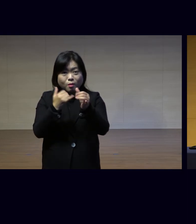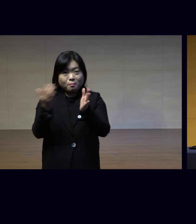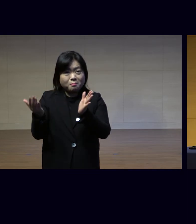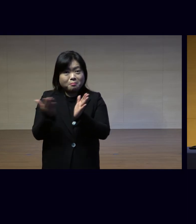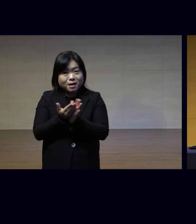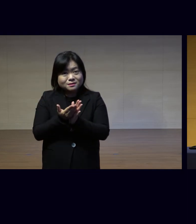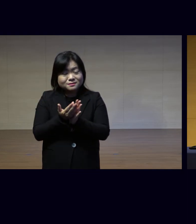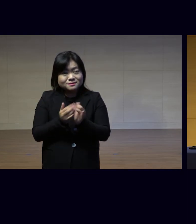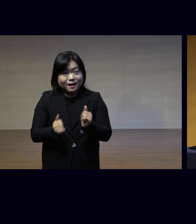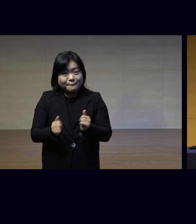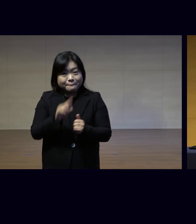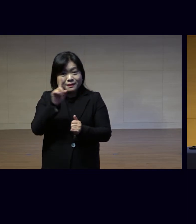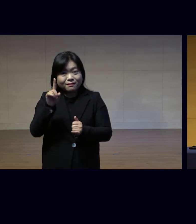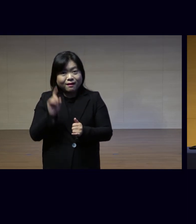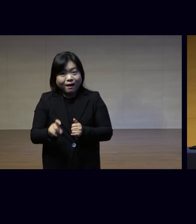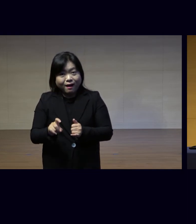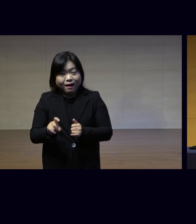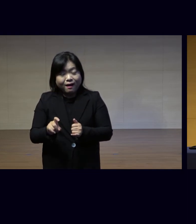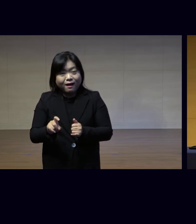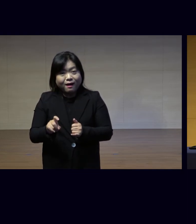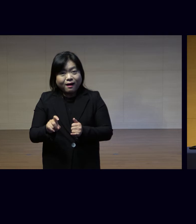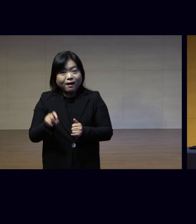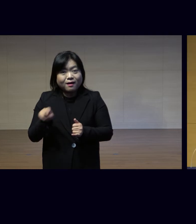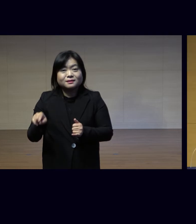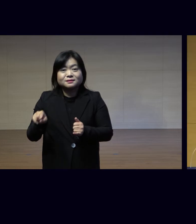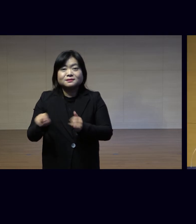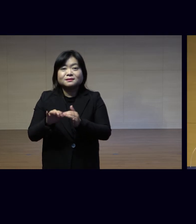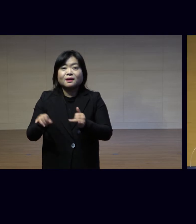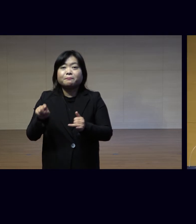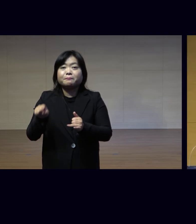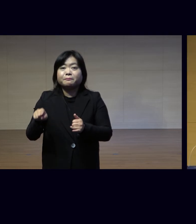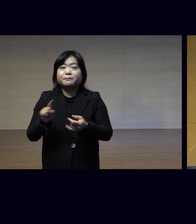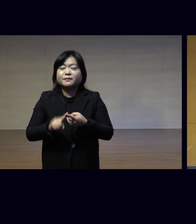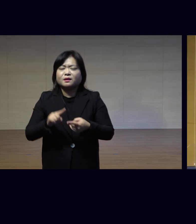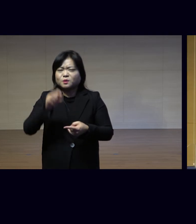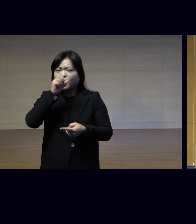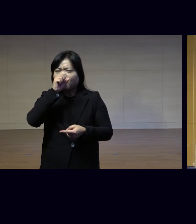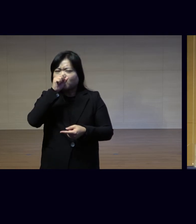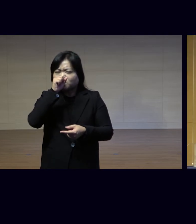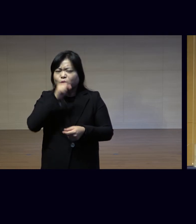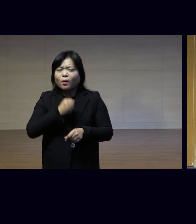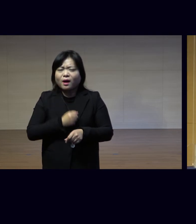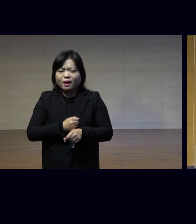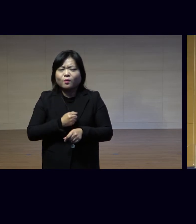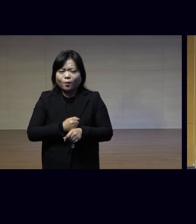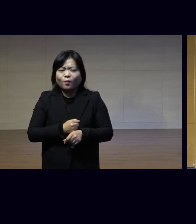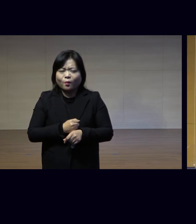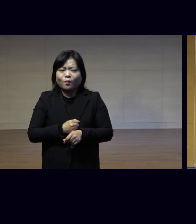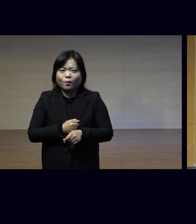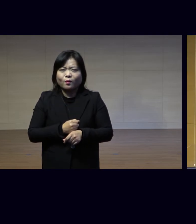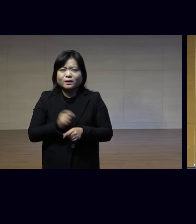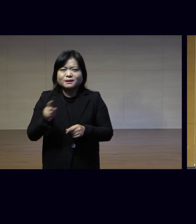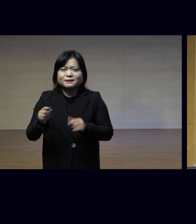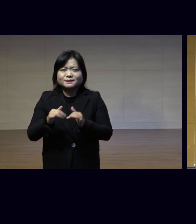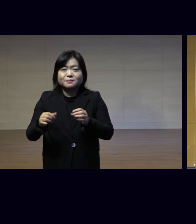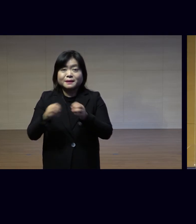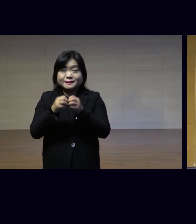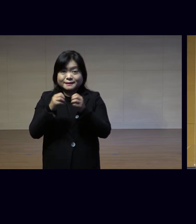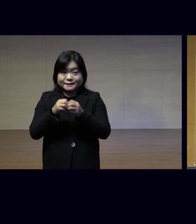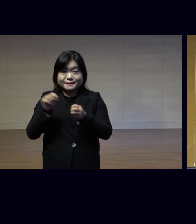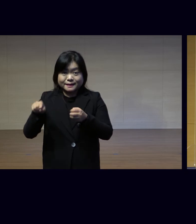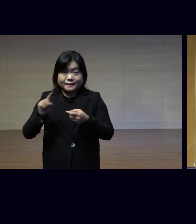작가인가? 솔직히 말씀을 드리면 저는 아니에르노를 굉장히 뭐 좋아했고 그의 그 글에